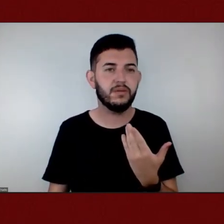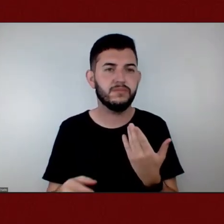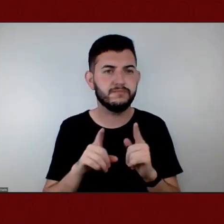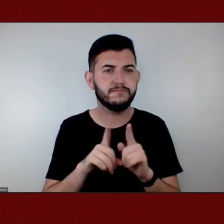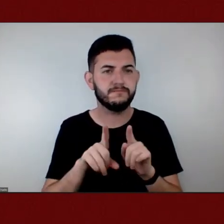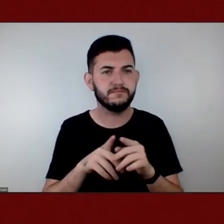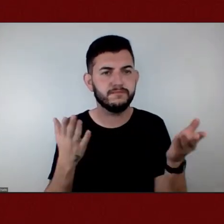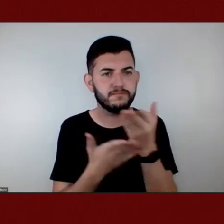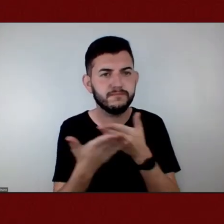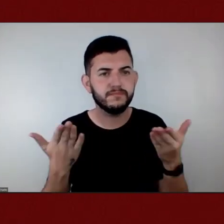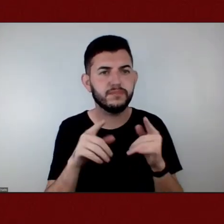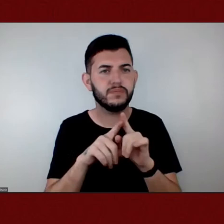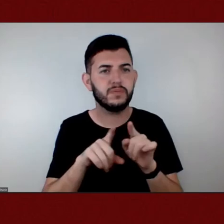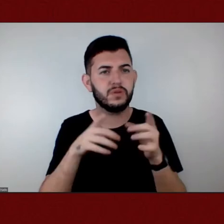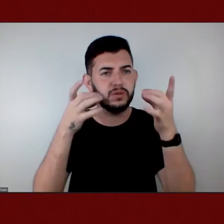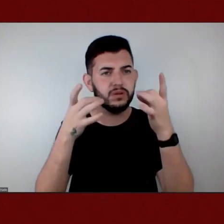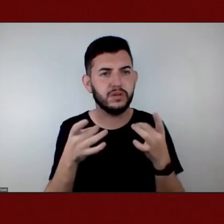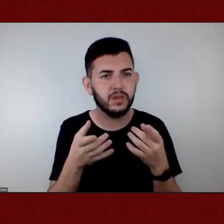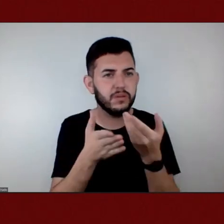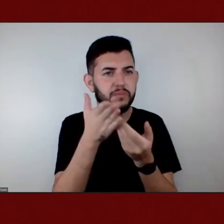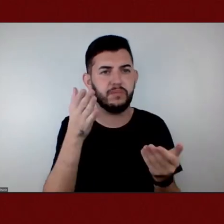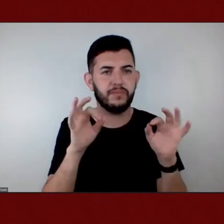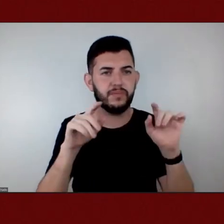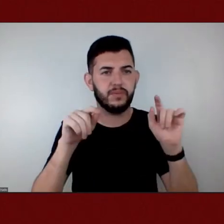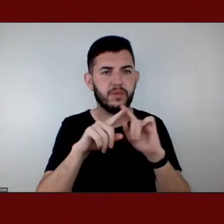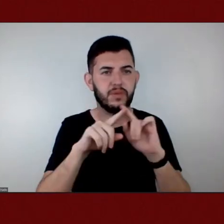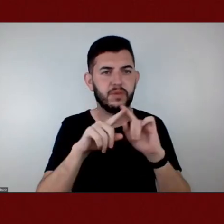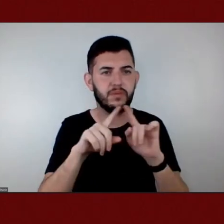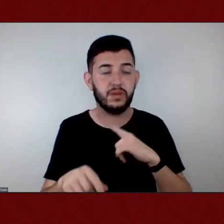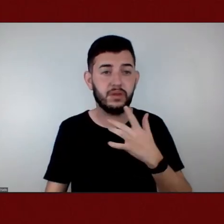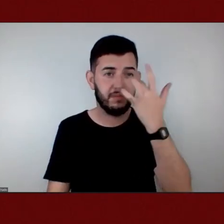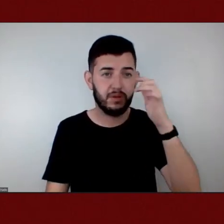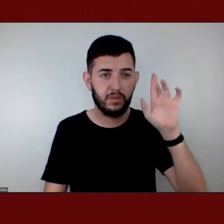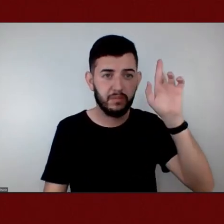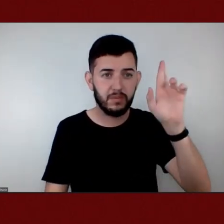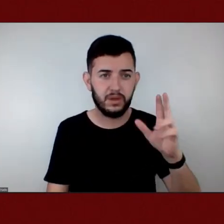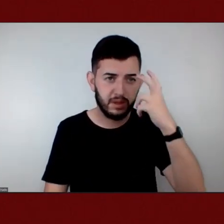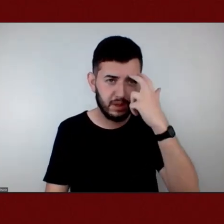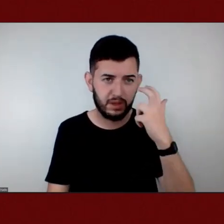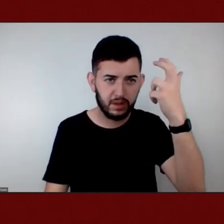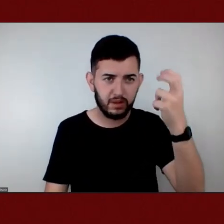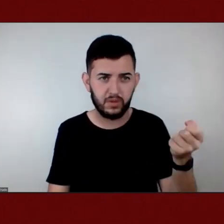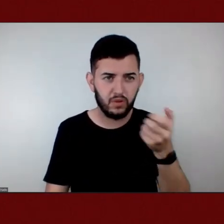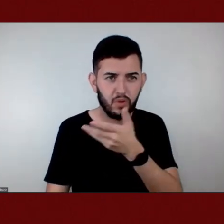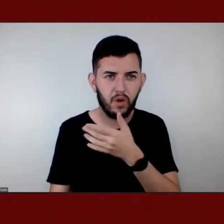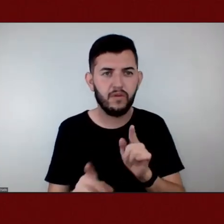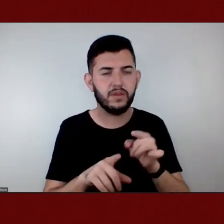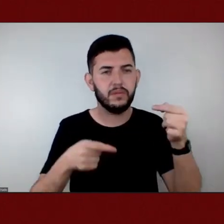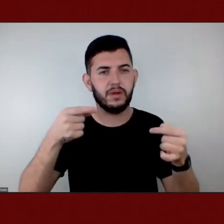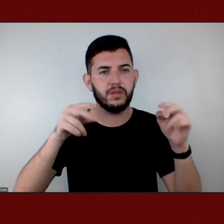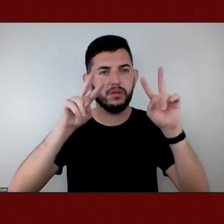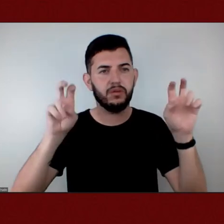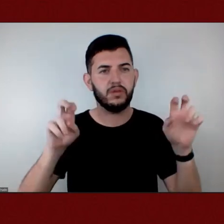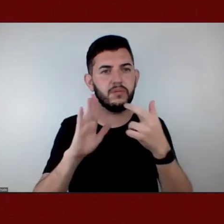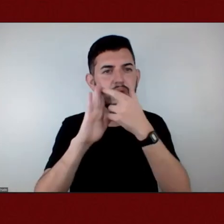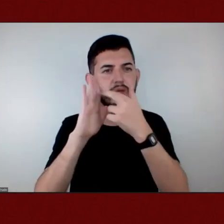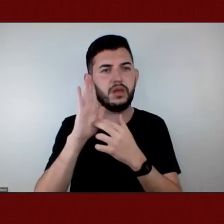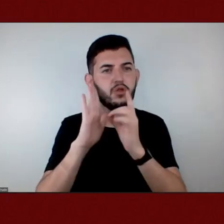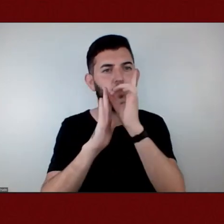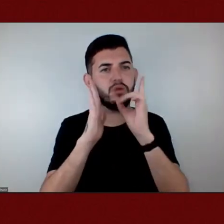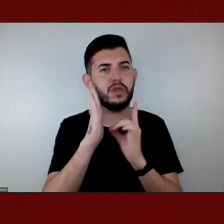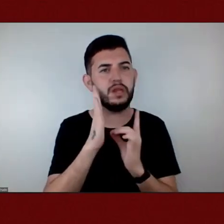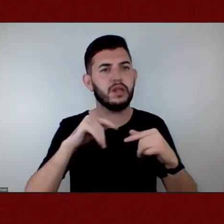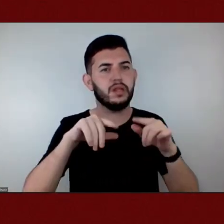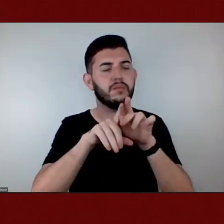intelectuais, no entanto, abriam fendas na doutrina, especialmente nos momentos de crise convulsiva, como